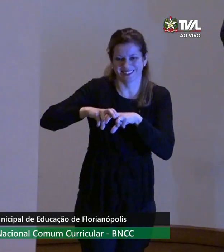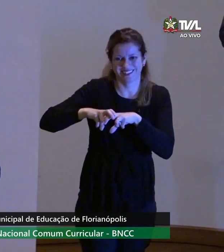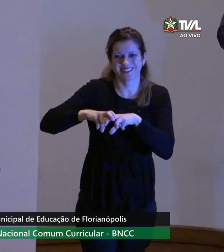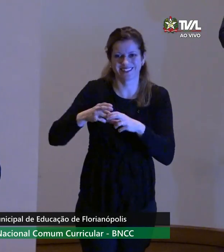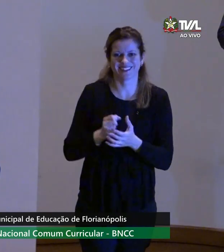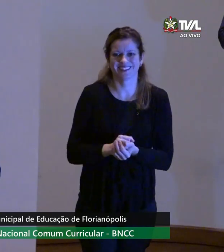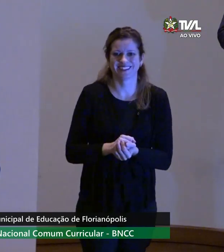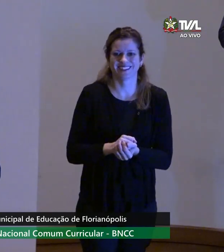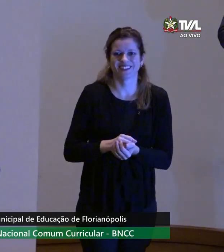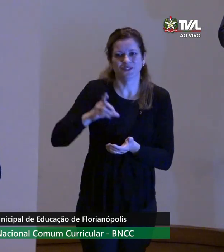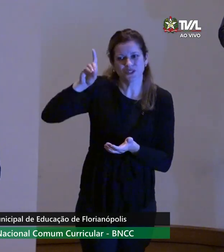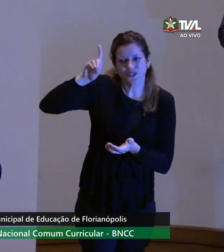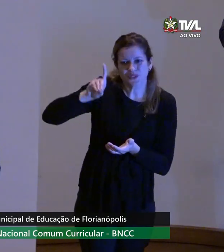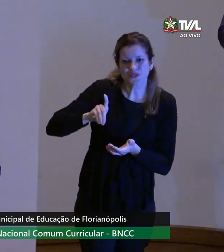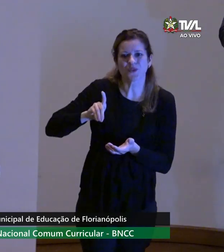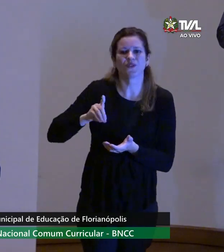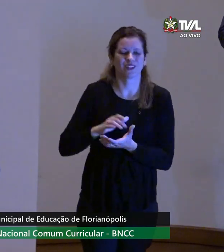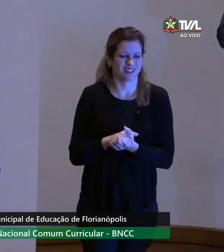nossos diretores